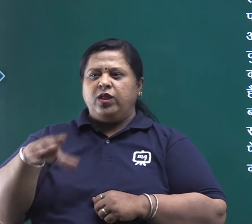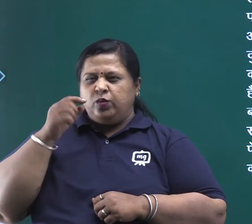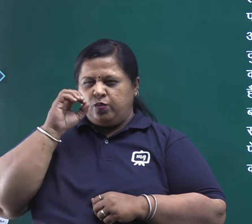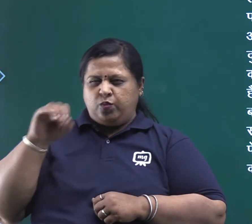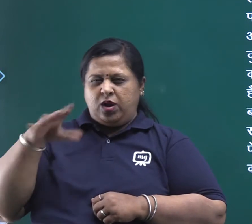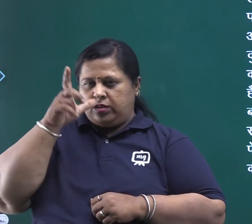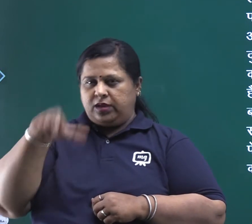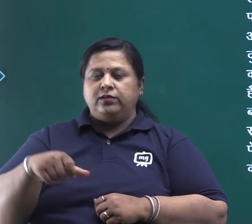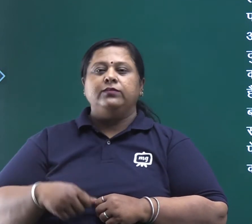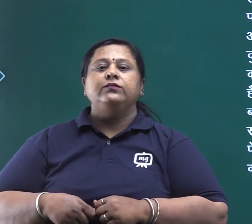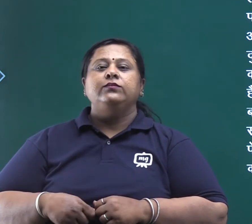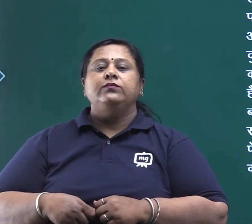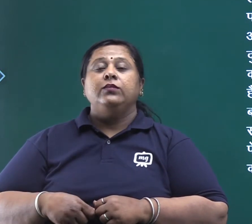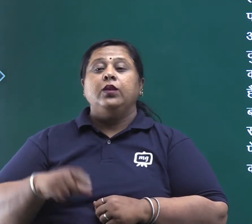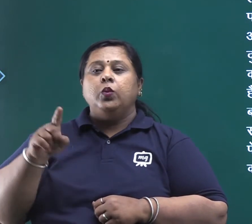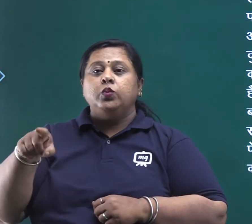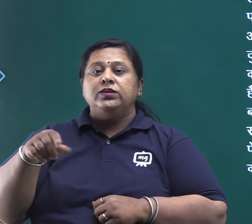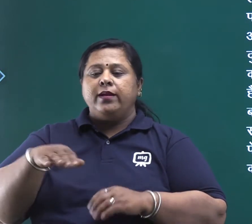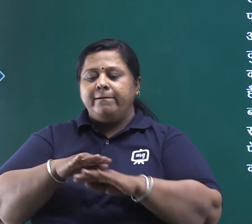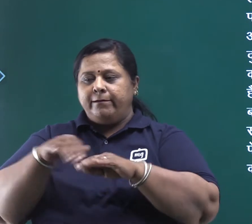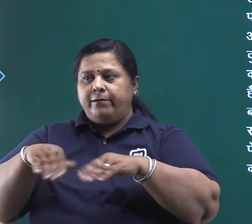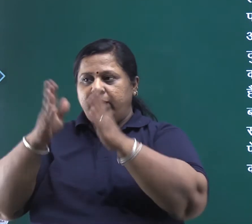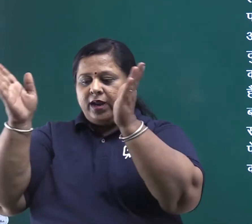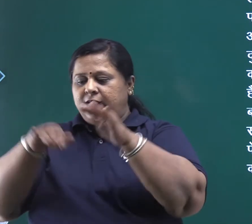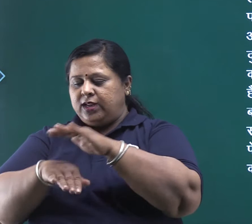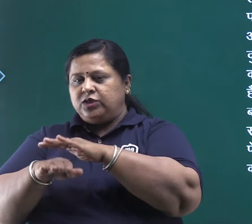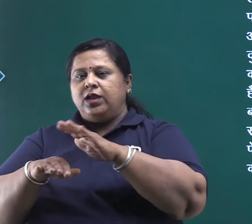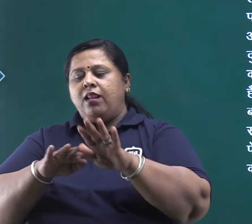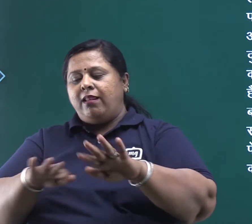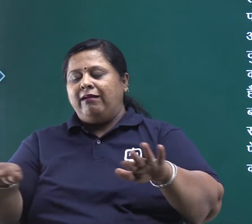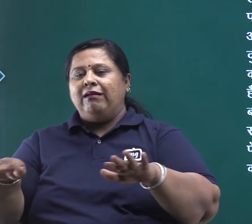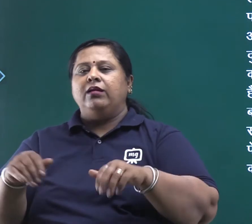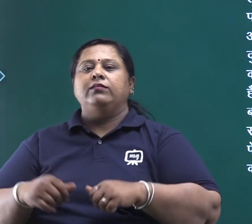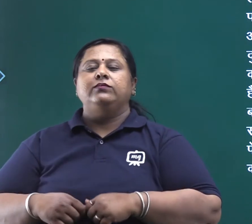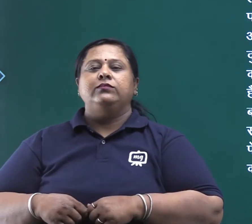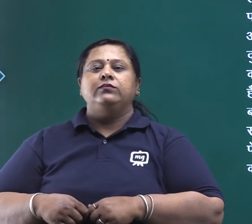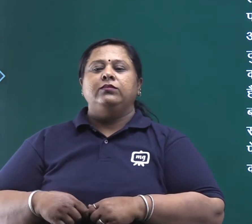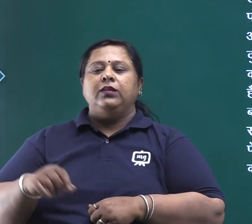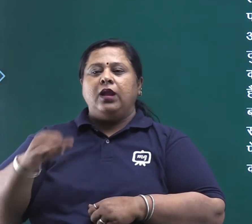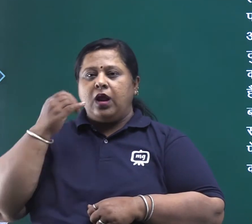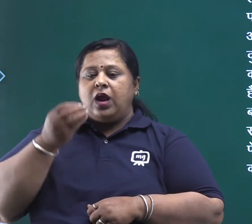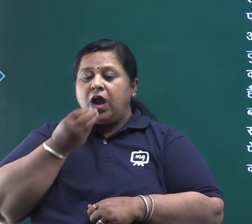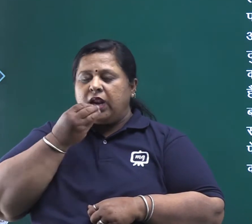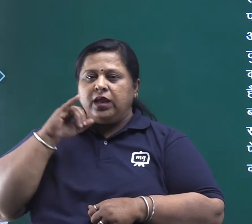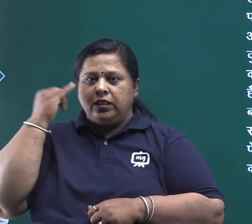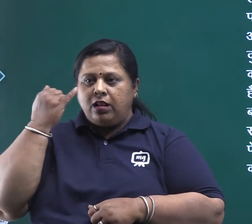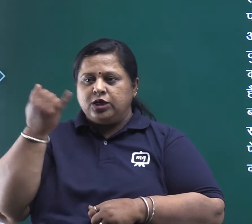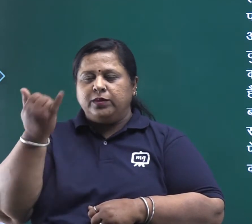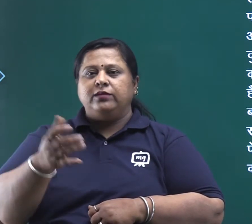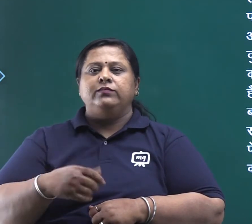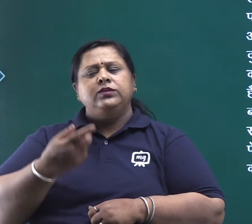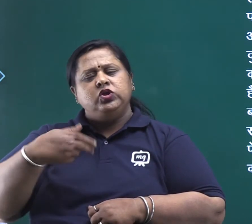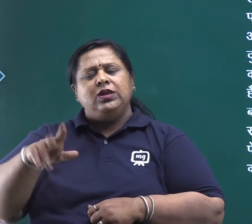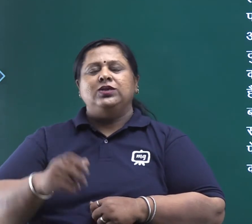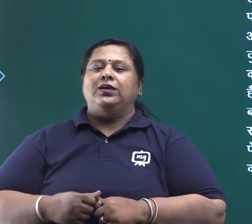आदमी उसे पेड़ के नीचे लिटाकर खाने की तलाश में